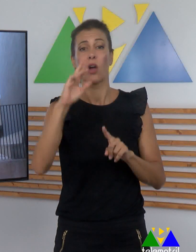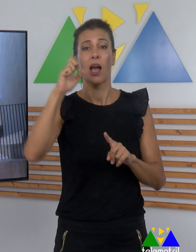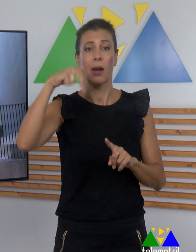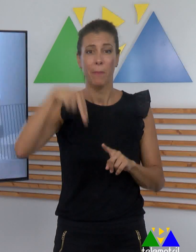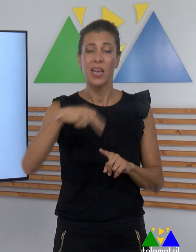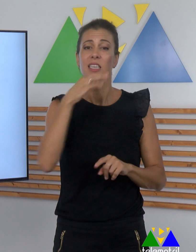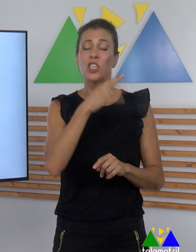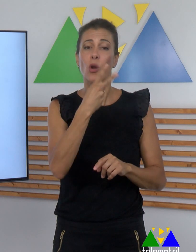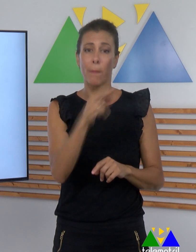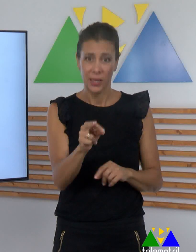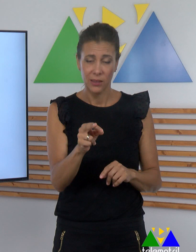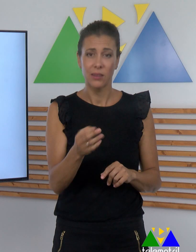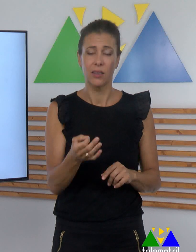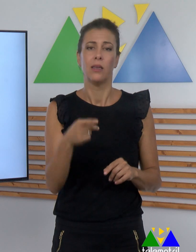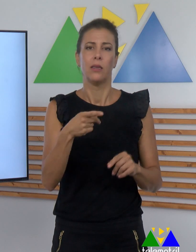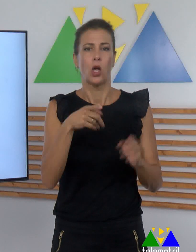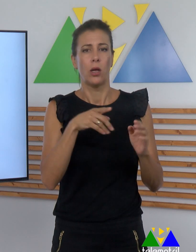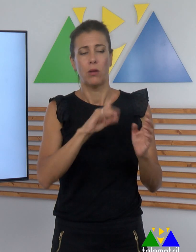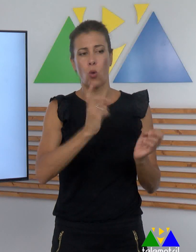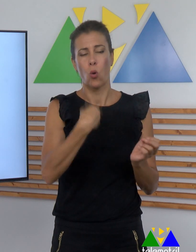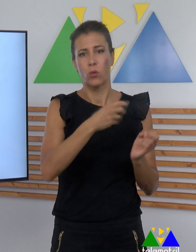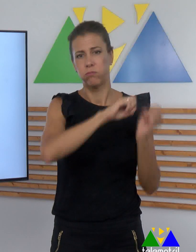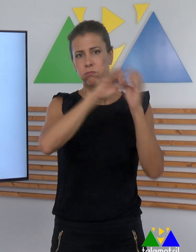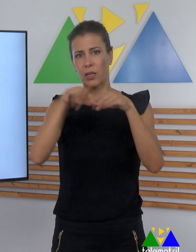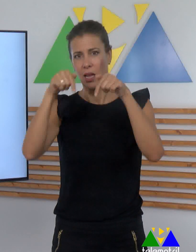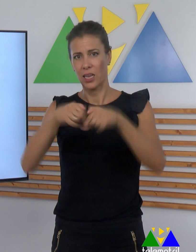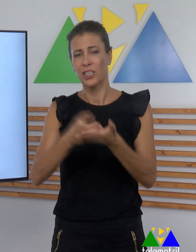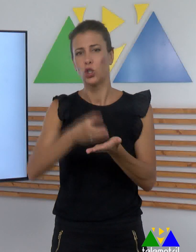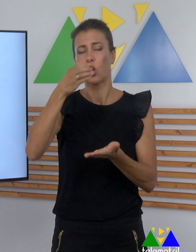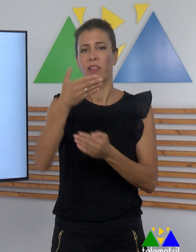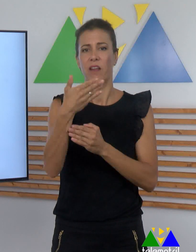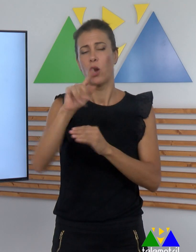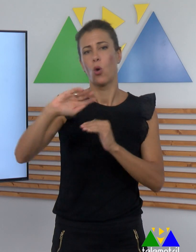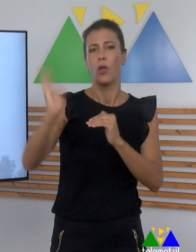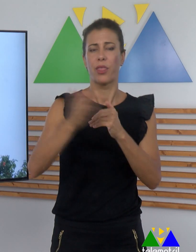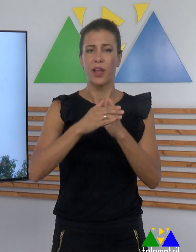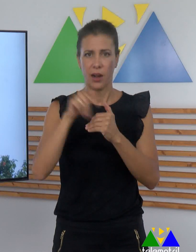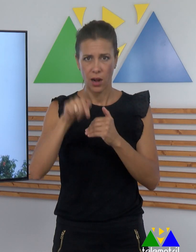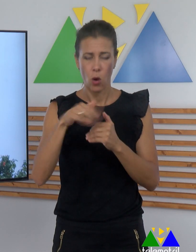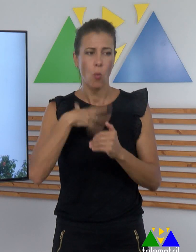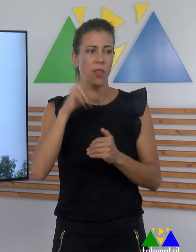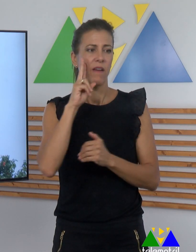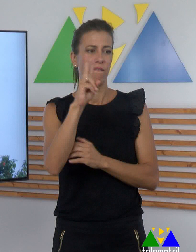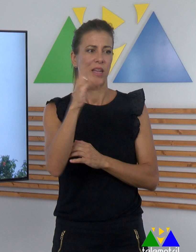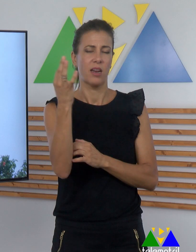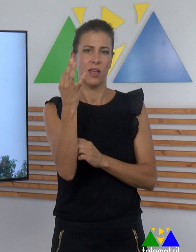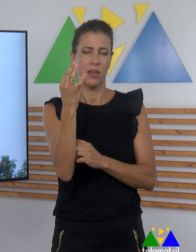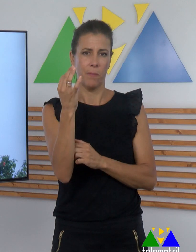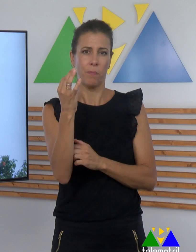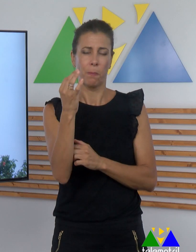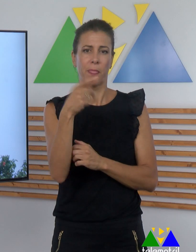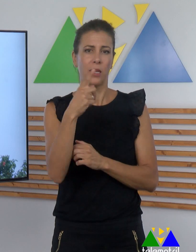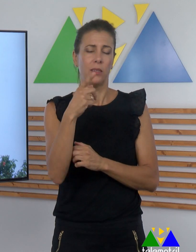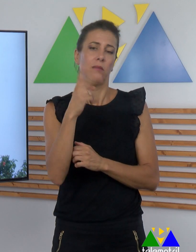siglo XX, pues lo metieron aquí, lo metieron en la Torre de la Vela, cerraron la Torre de la Vela, se pueden ver las troneras de la